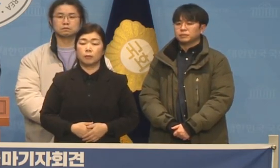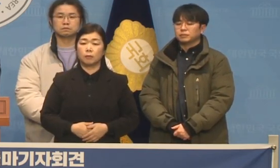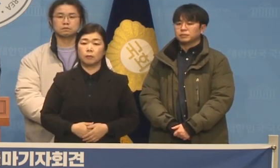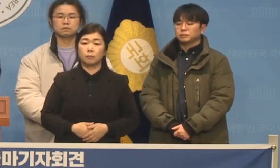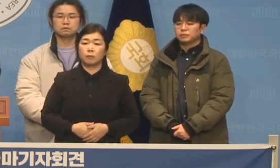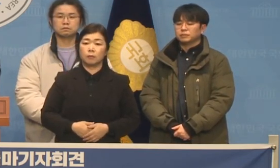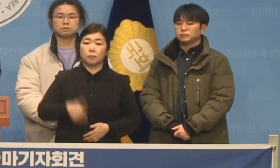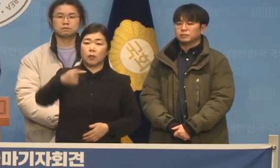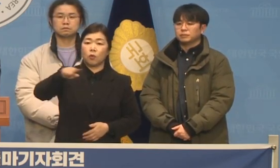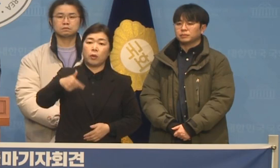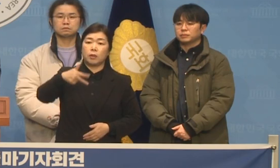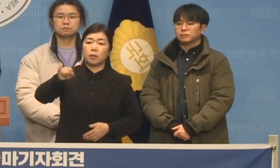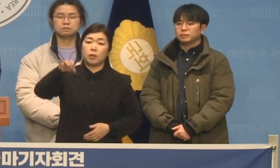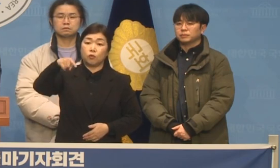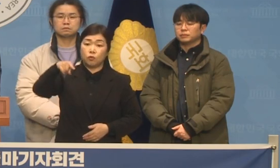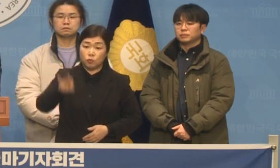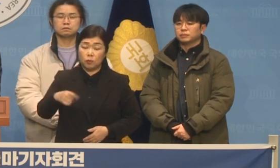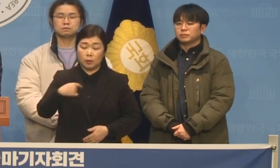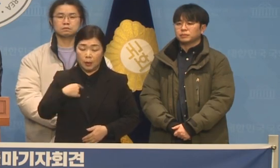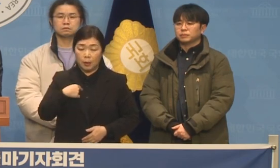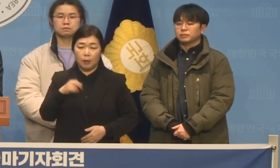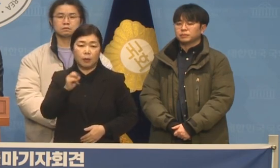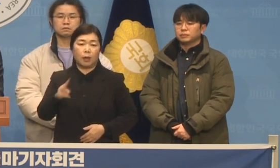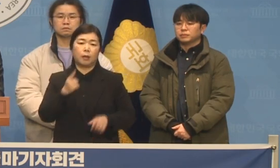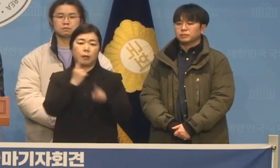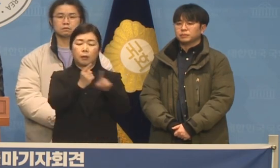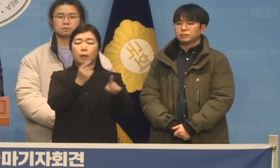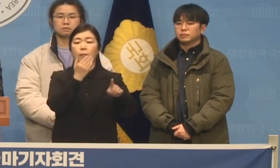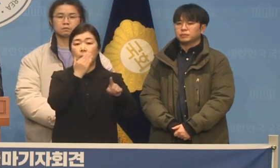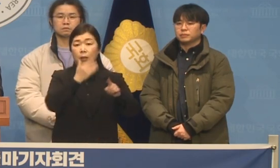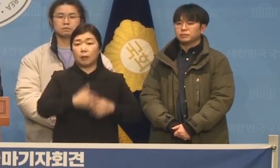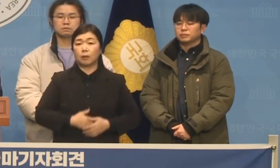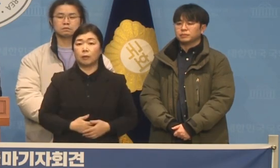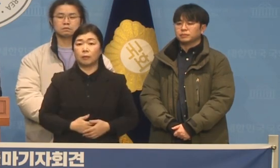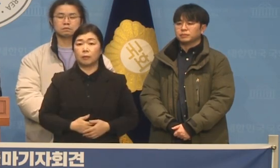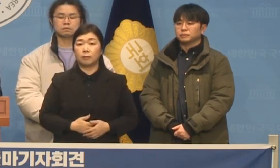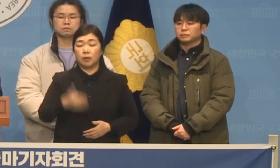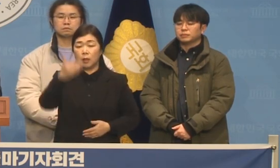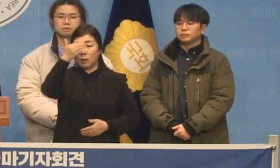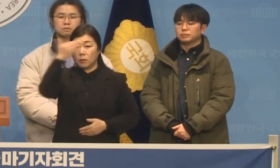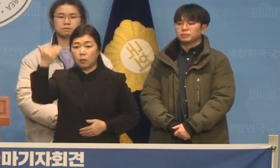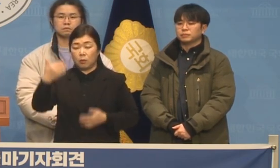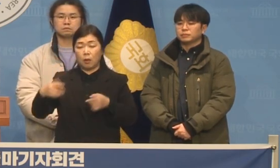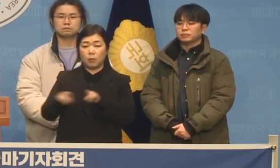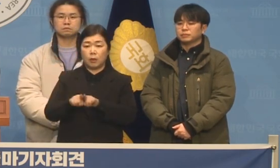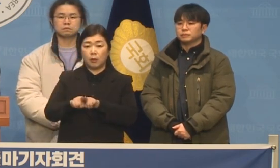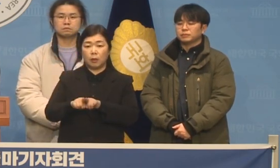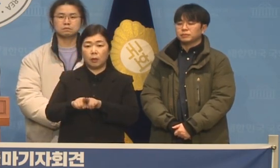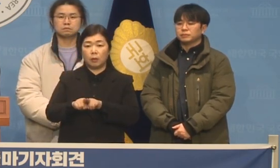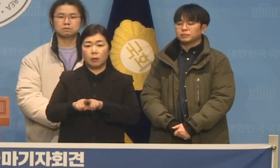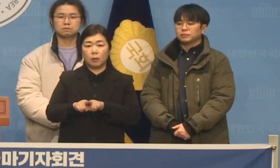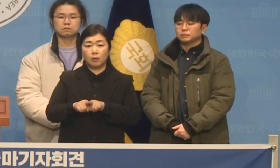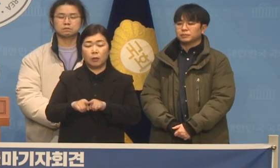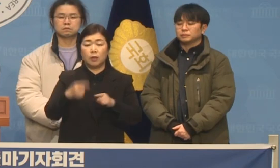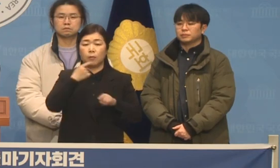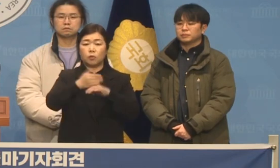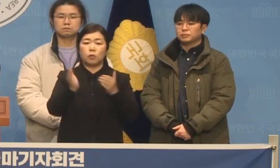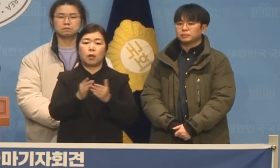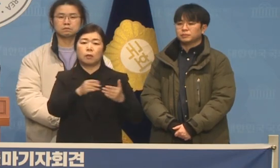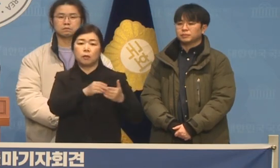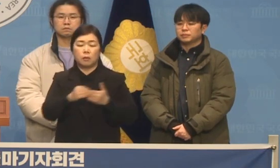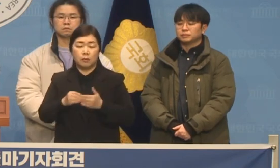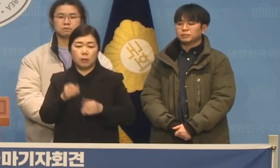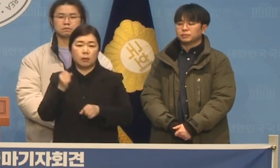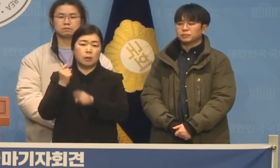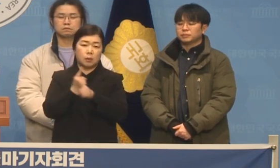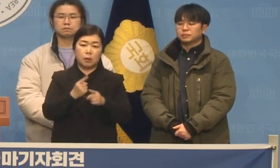권지웅이어야 이길 수 있습니다. 청년과 함께 희망의 정치로 민주당의 승리를 견인하겠습니다.